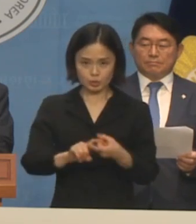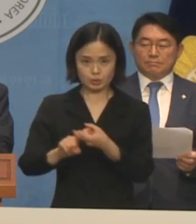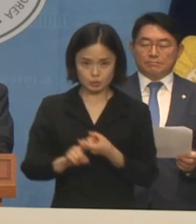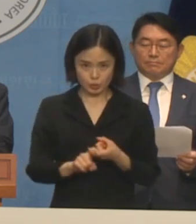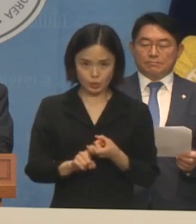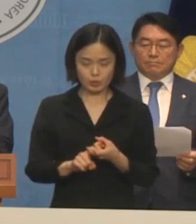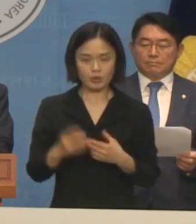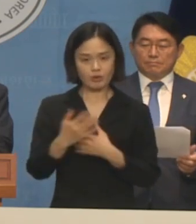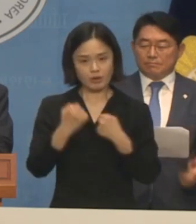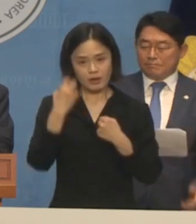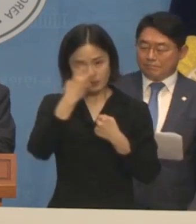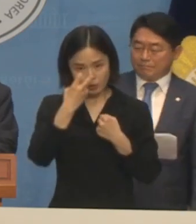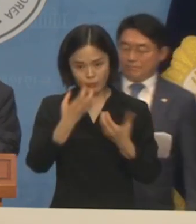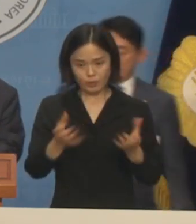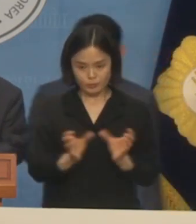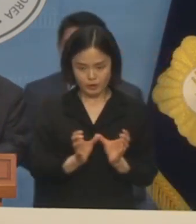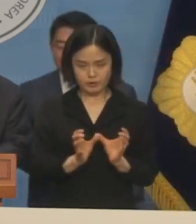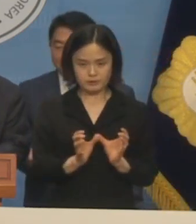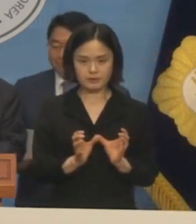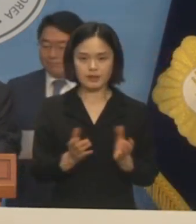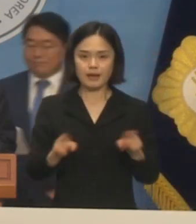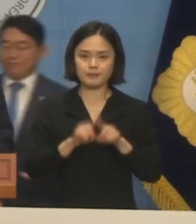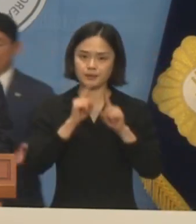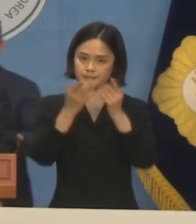돌봄 일동.